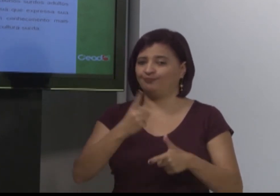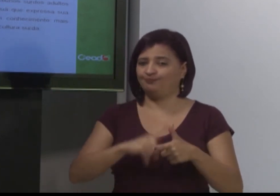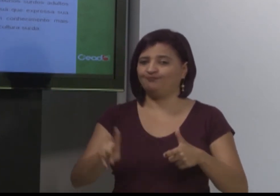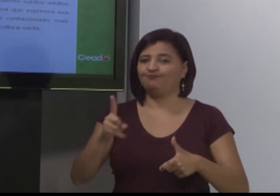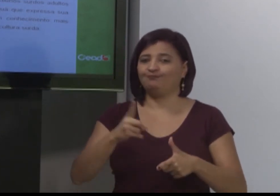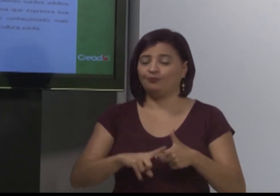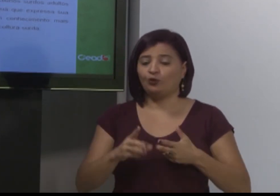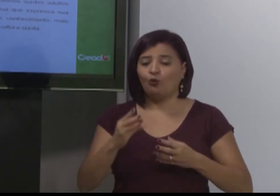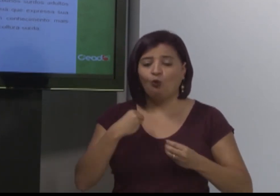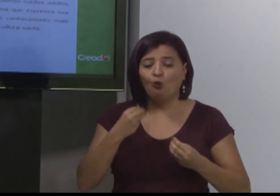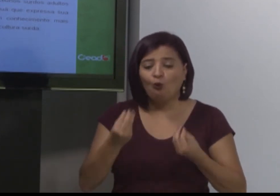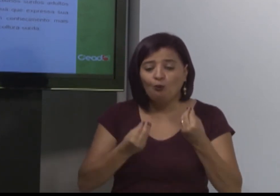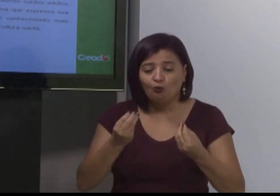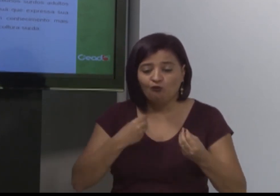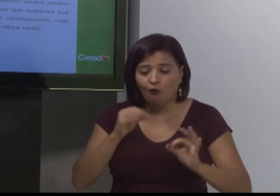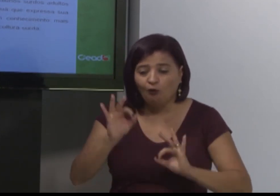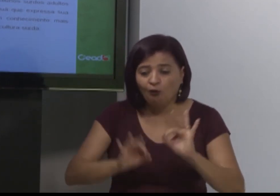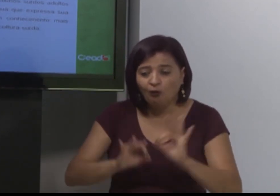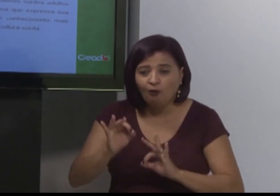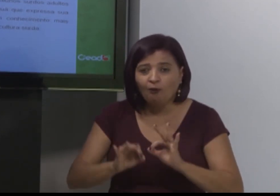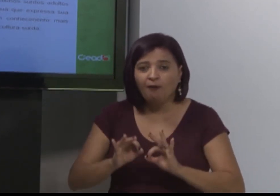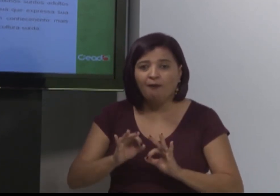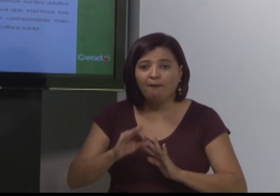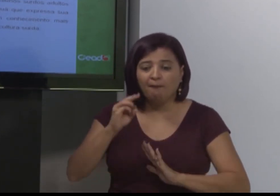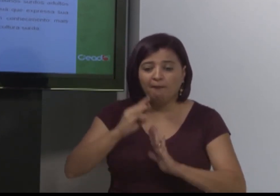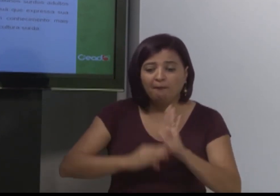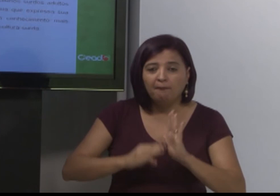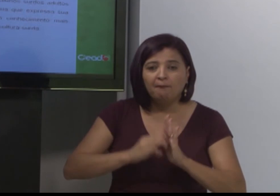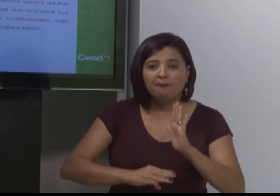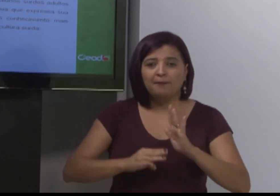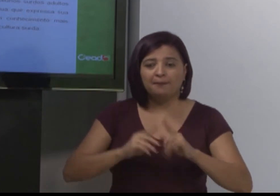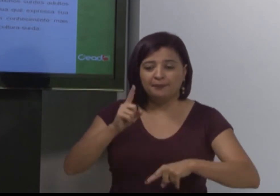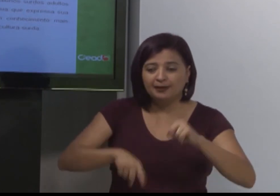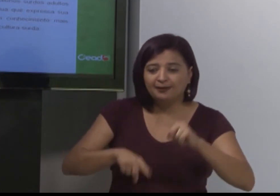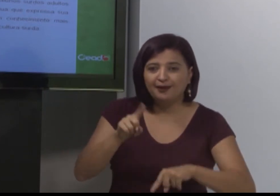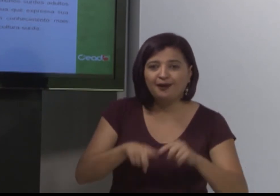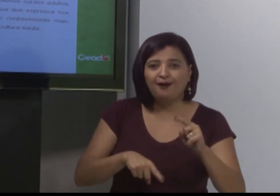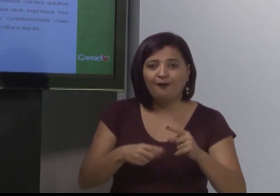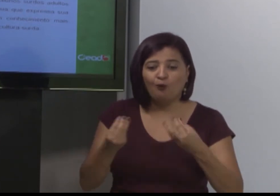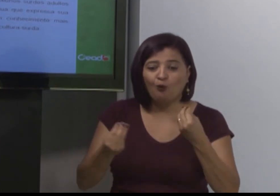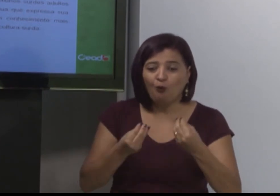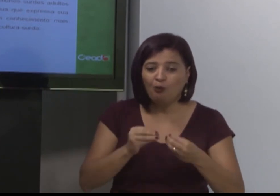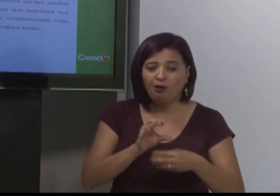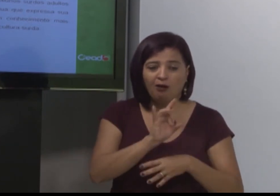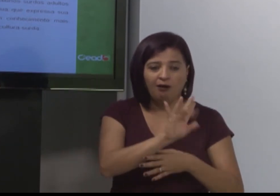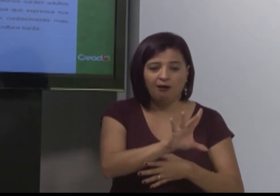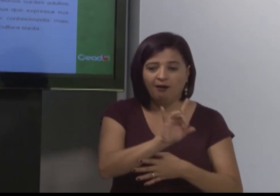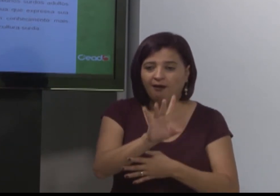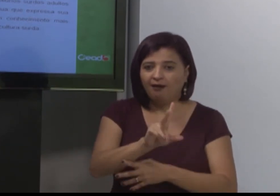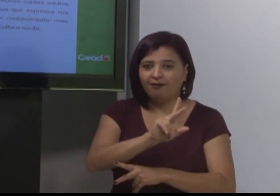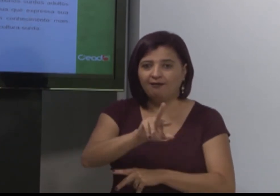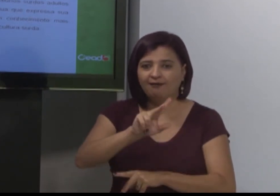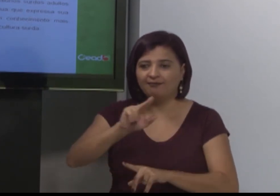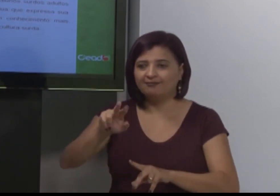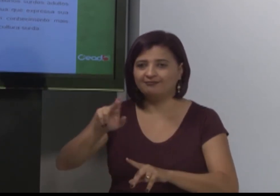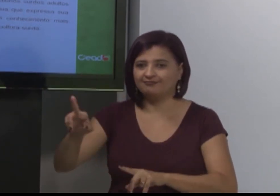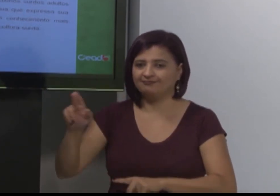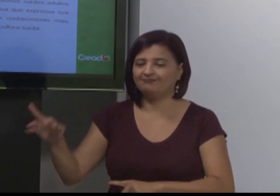como fazer? Isso é um problema. Como organizar uma metodologia, materiais